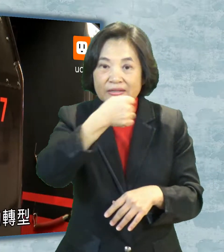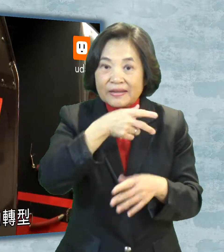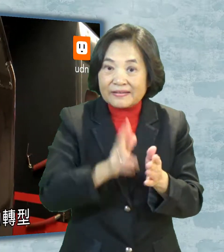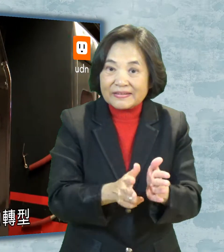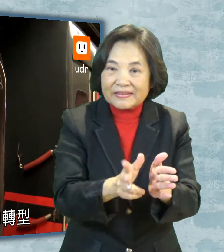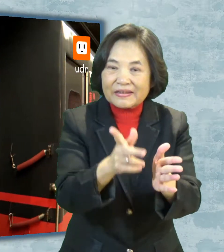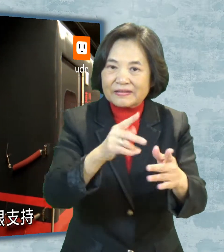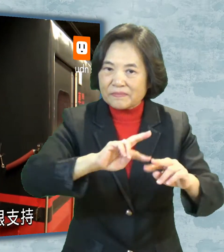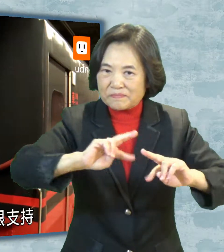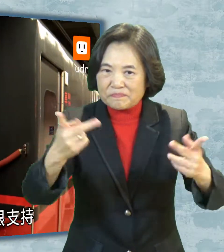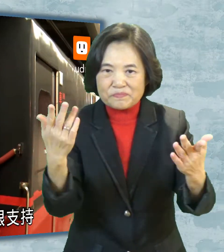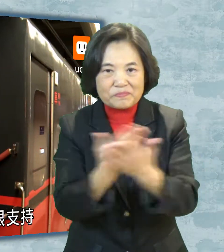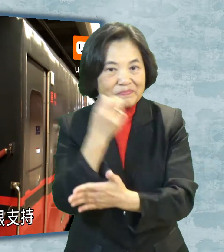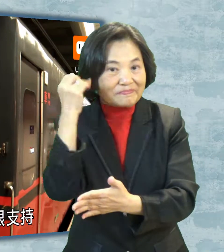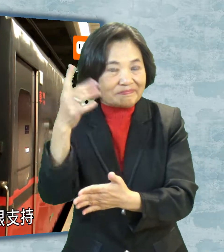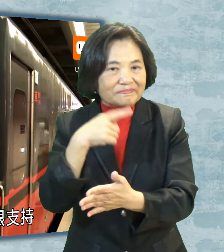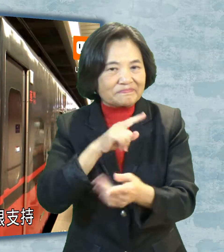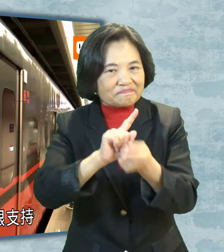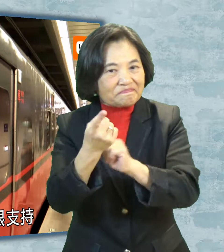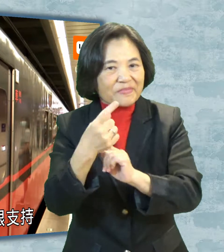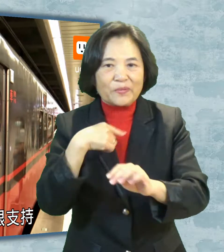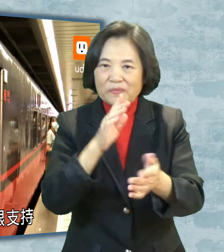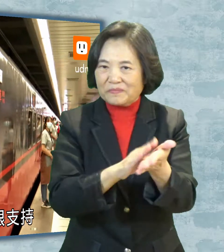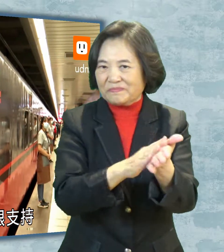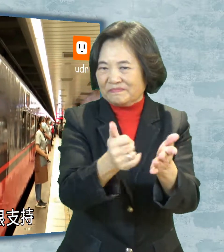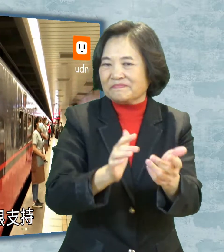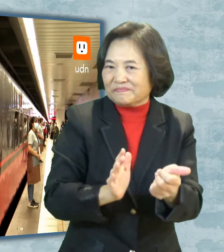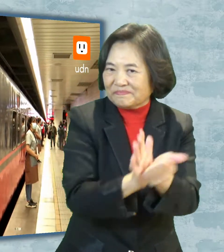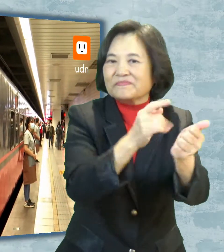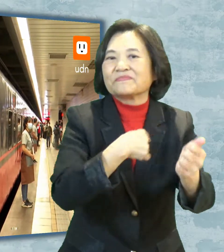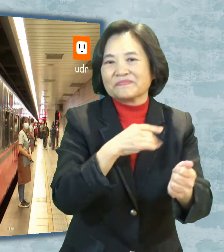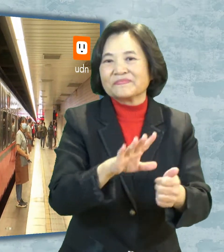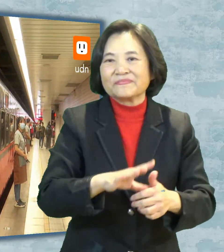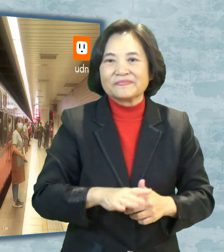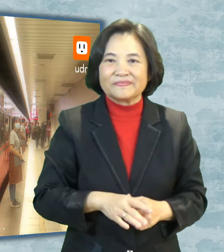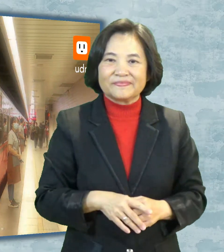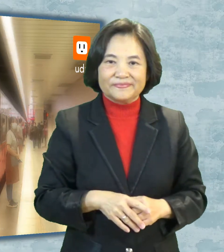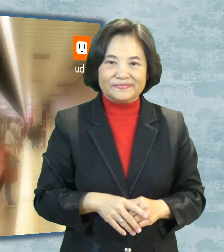觉得台铁这样的转型啊，我是非常的肯定跟支持。